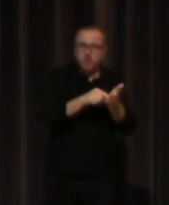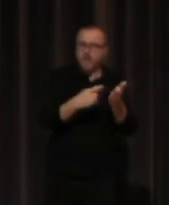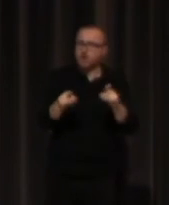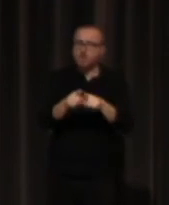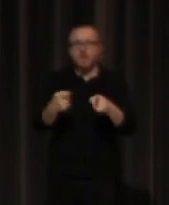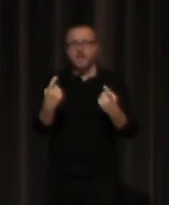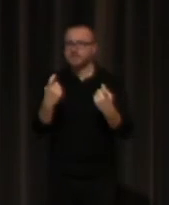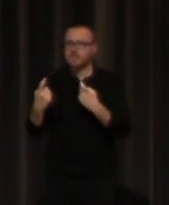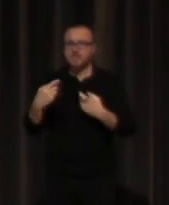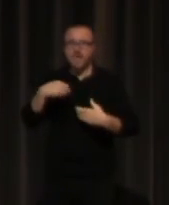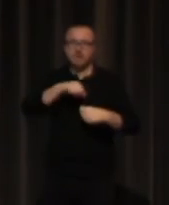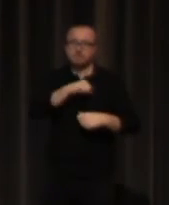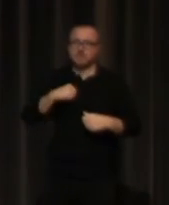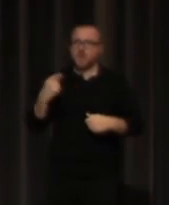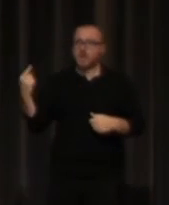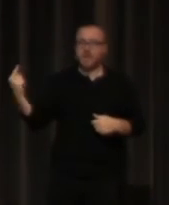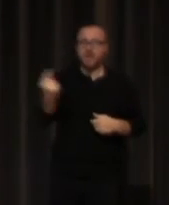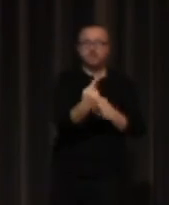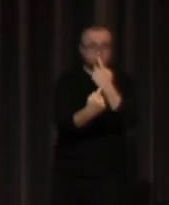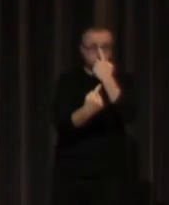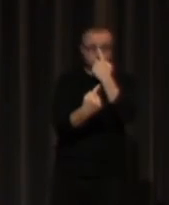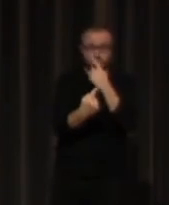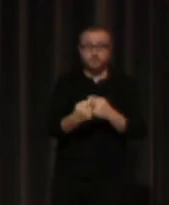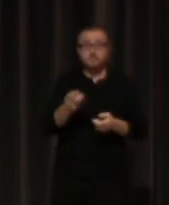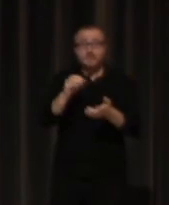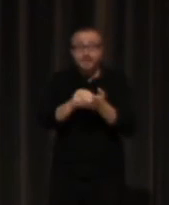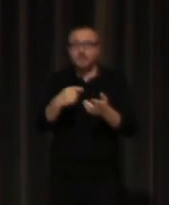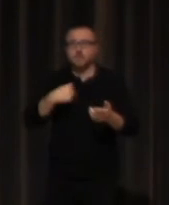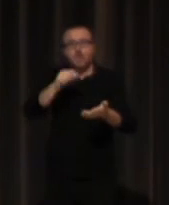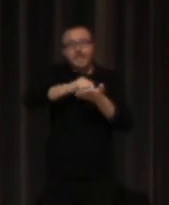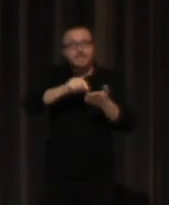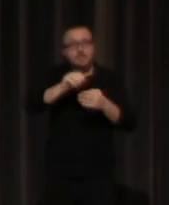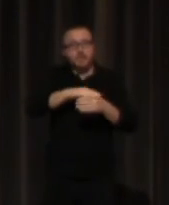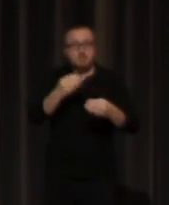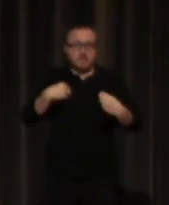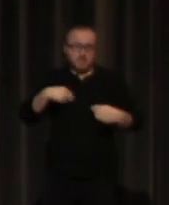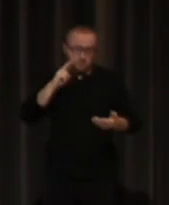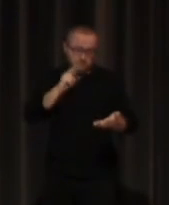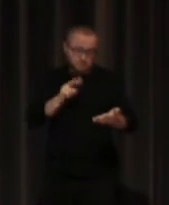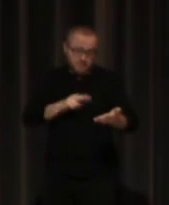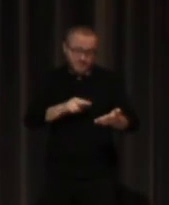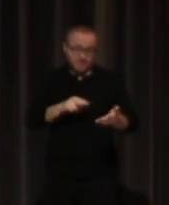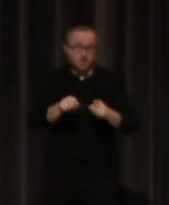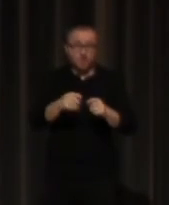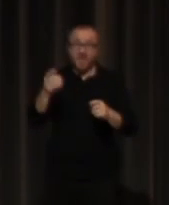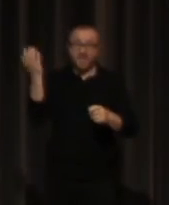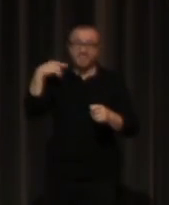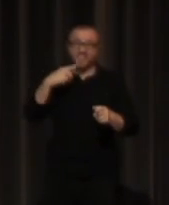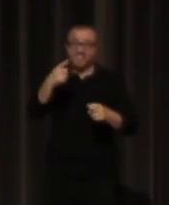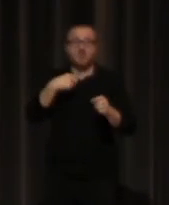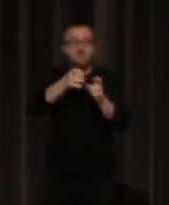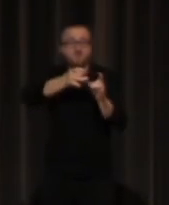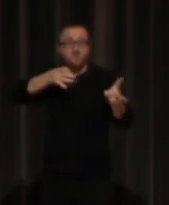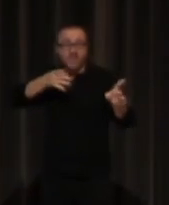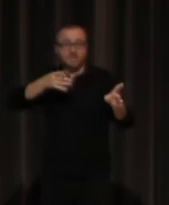construir una intimitat, un diàleg. Les paraules, aquestes fletxes alades, han de poder arribar a